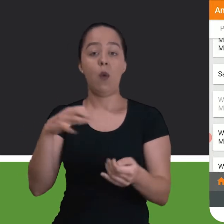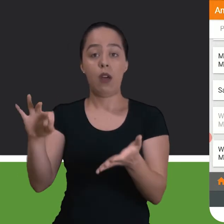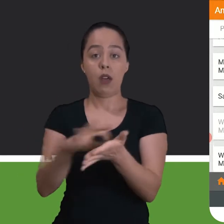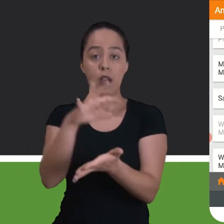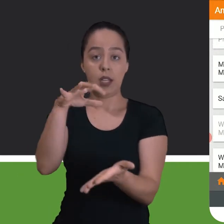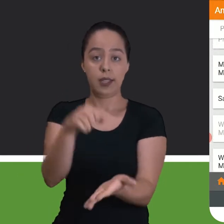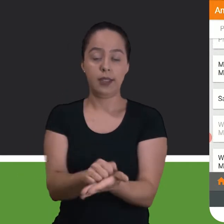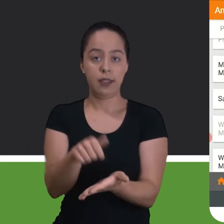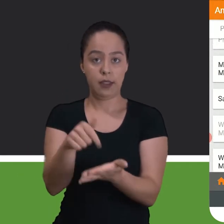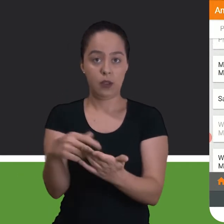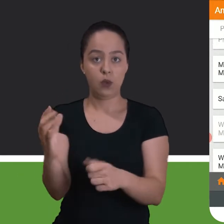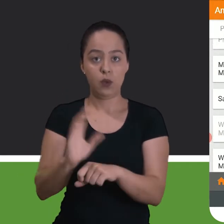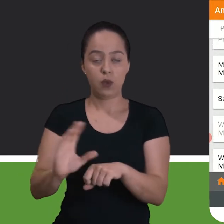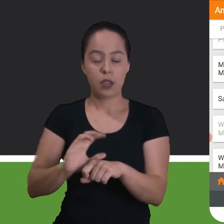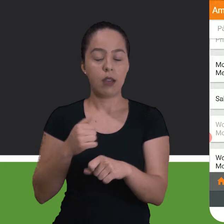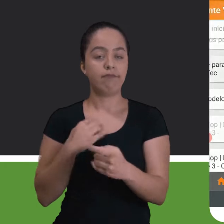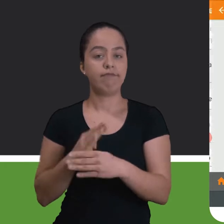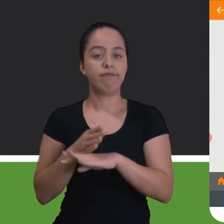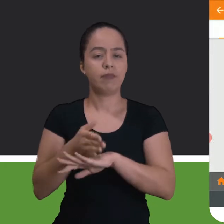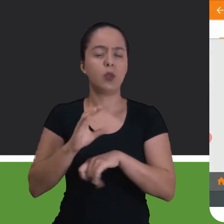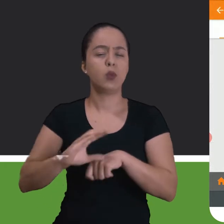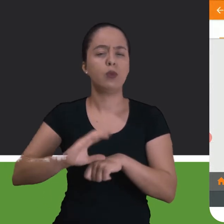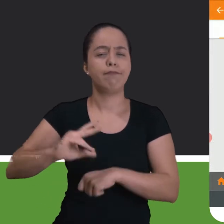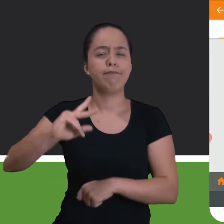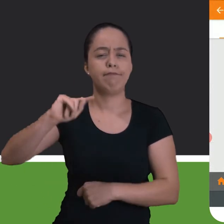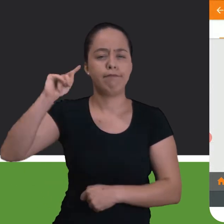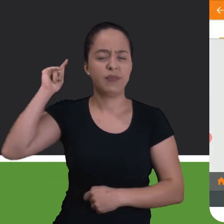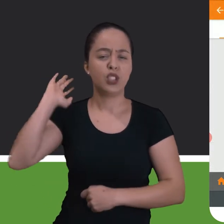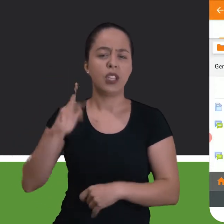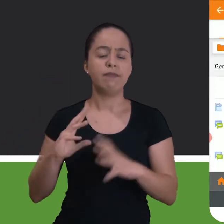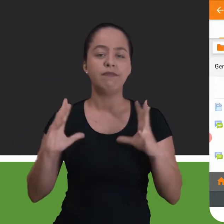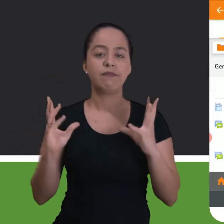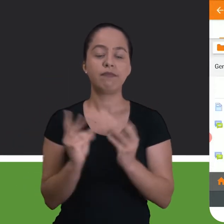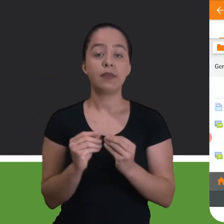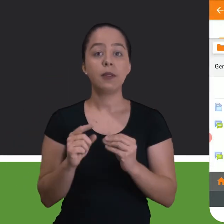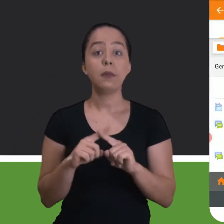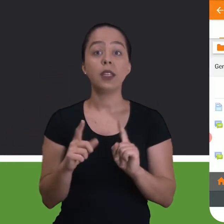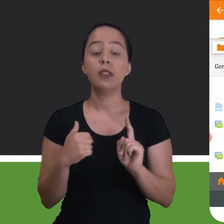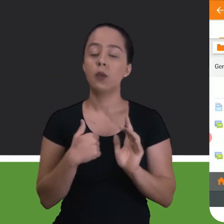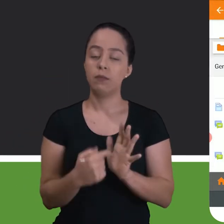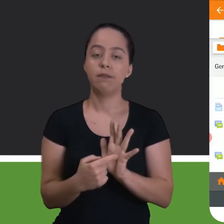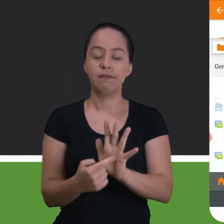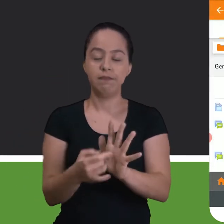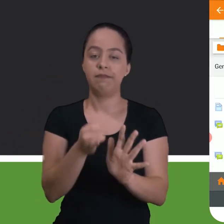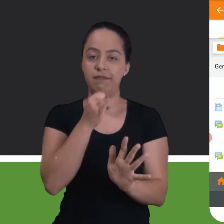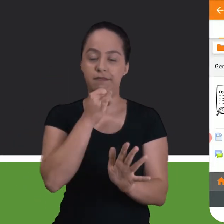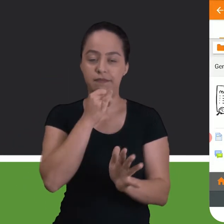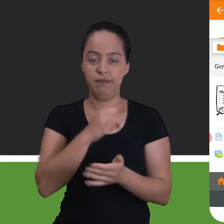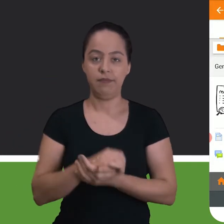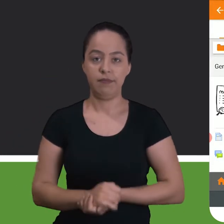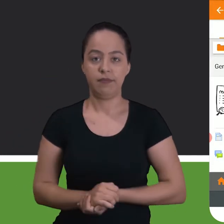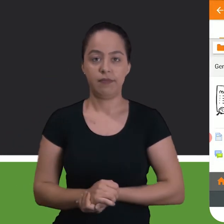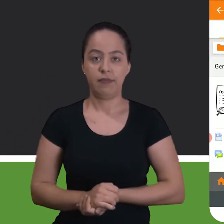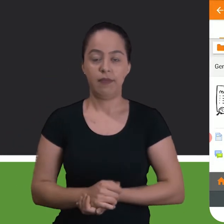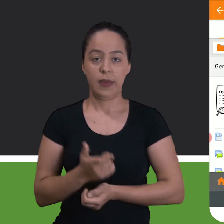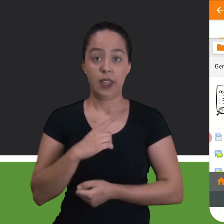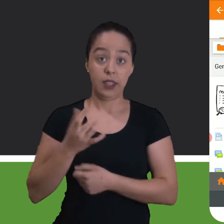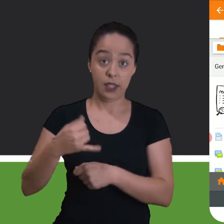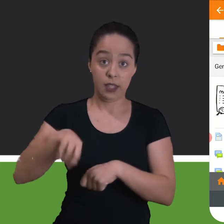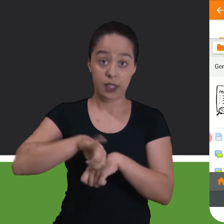tô inscrito eu vou entrar neste curso aqui no primeiro é um curso antigo que tá desativado mas para ilustrar